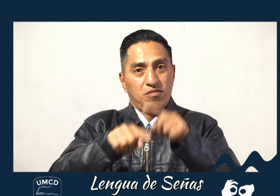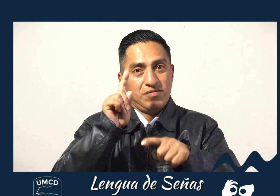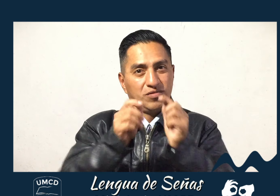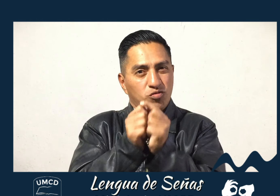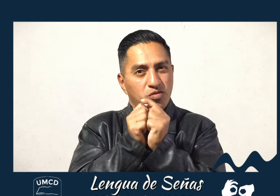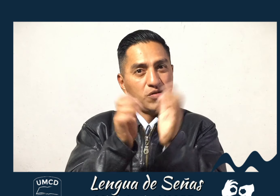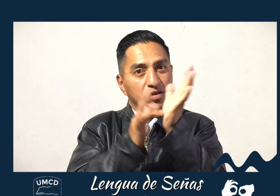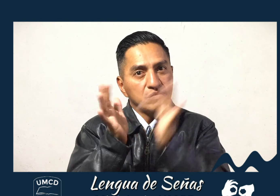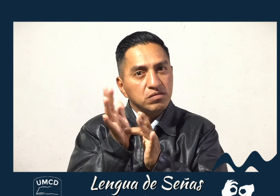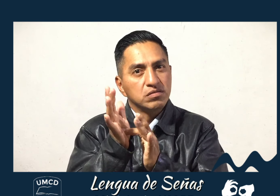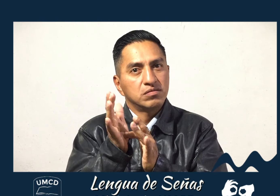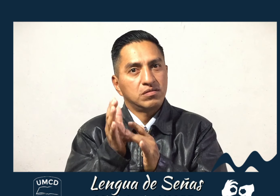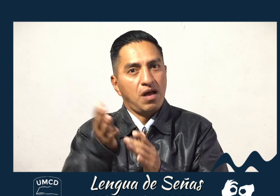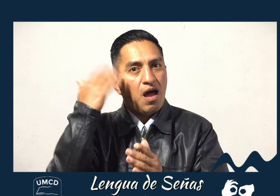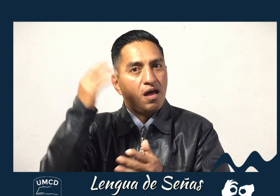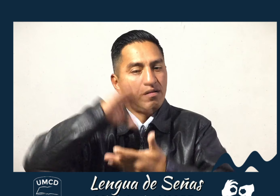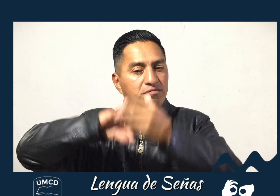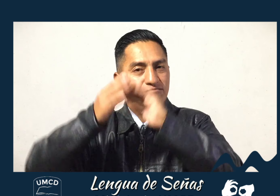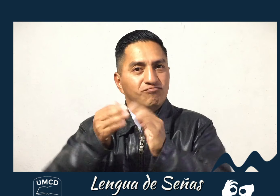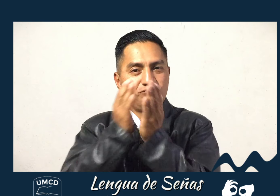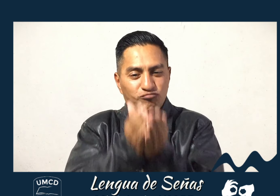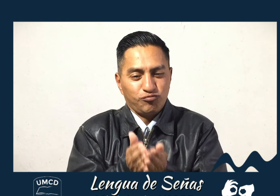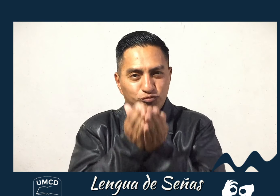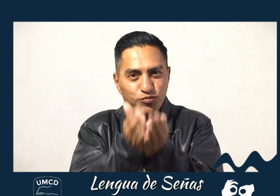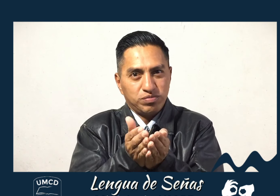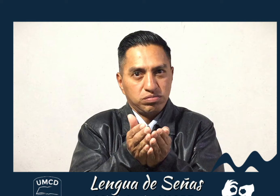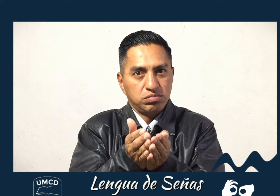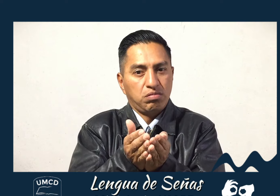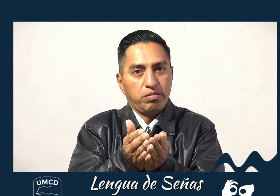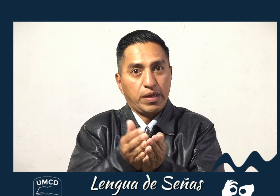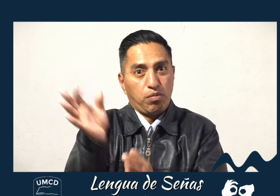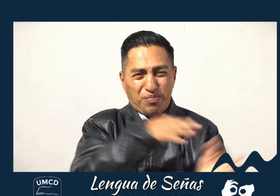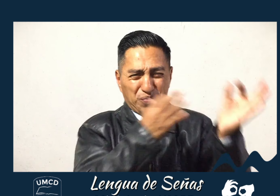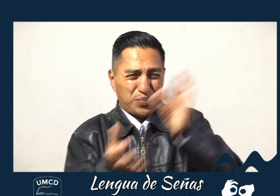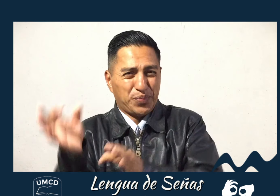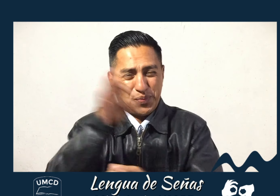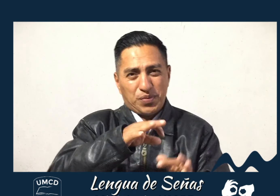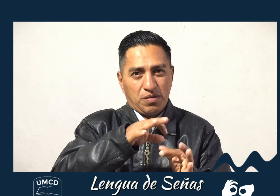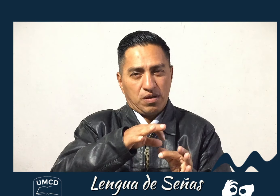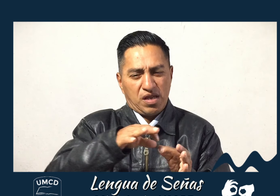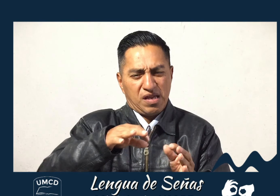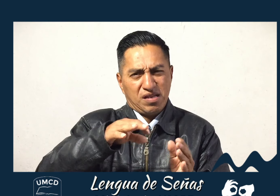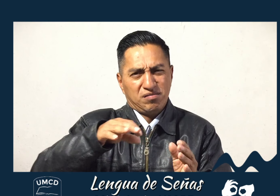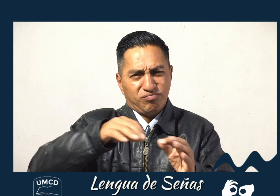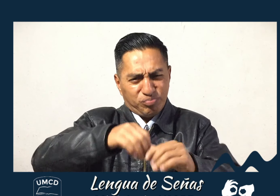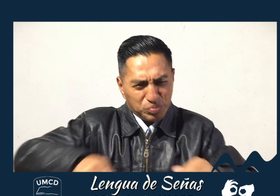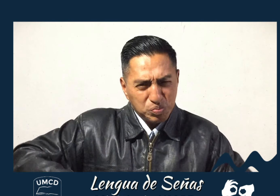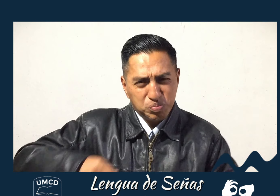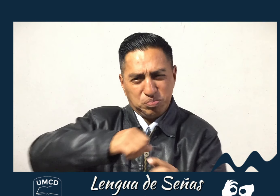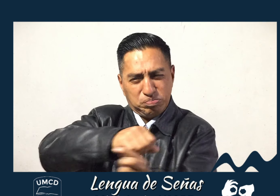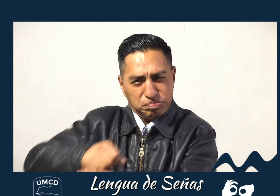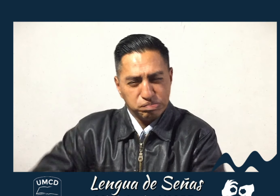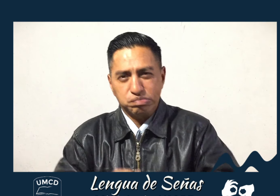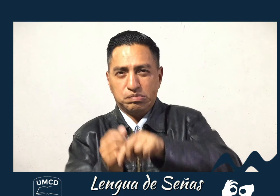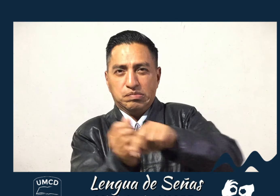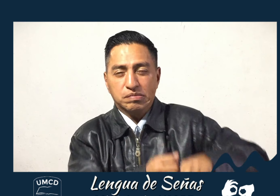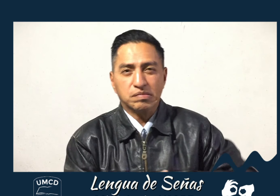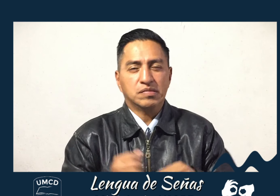Los apóstoles habían estado remando contra una corriente ya por varias horas y estaban